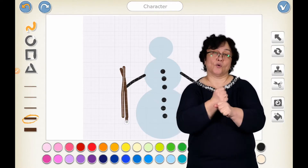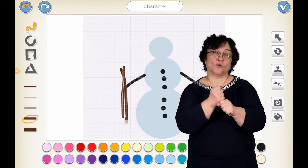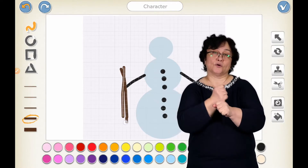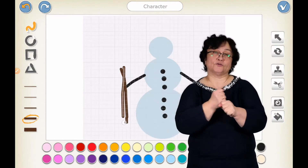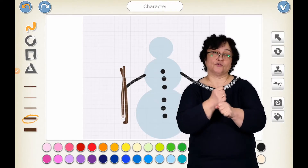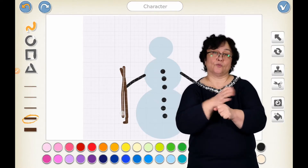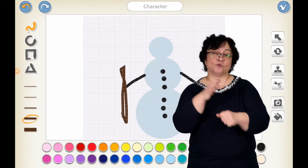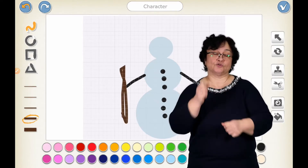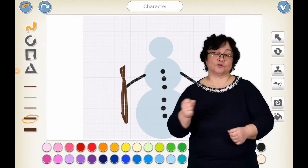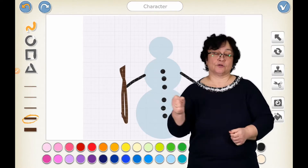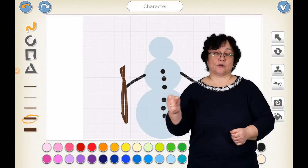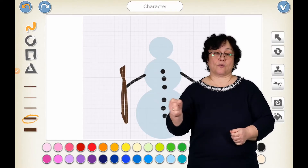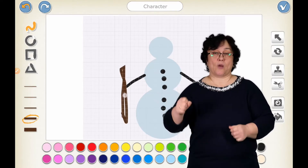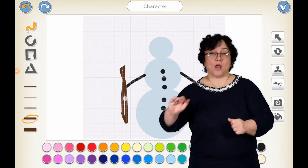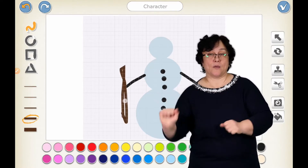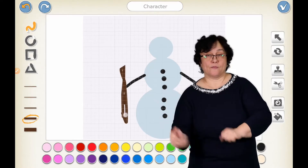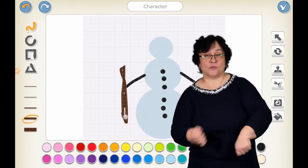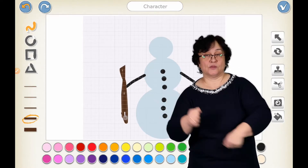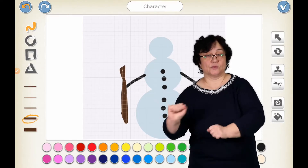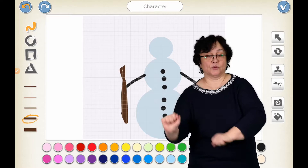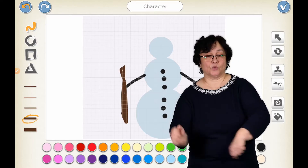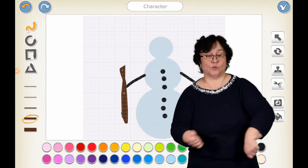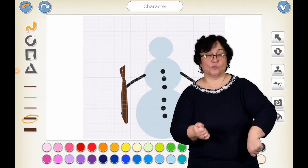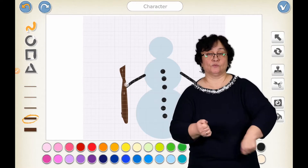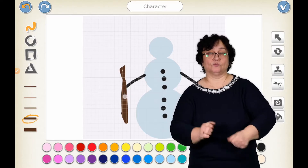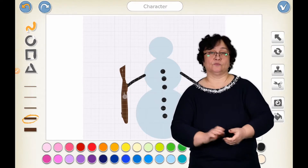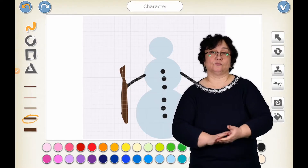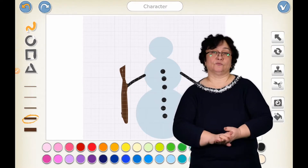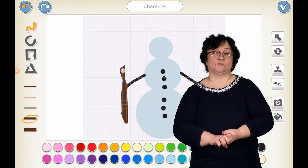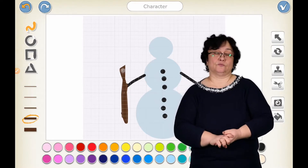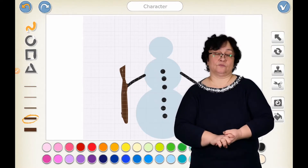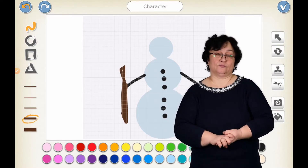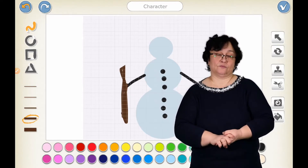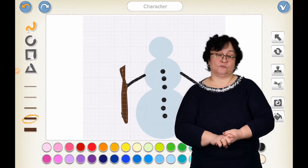коричневий, він може тримати таку мітлу.